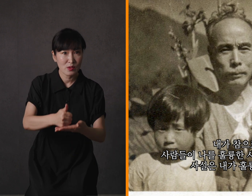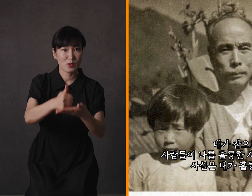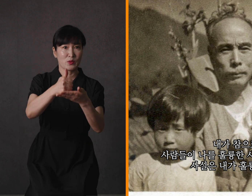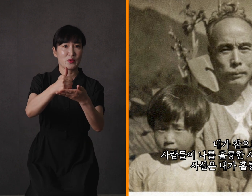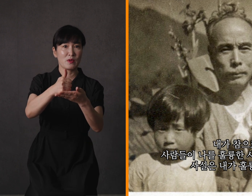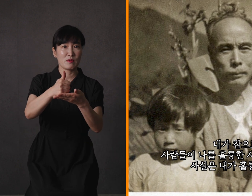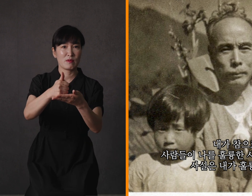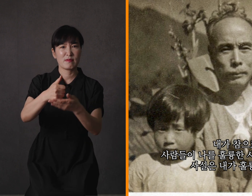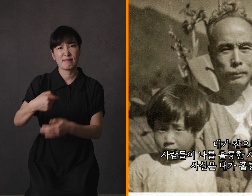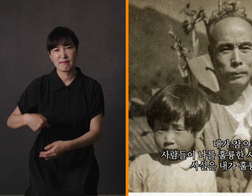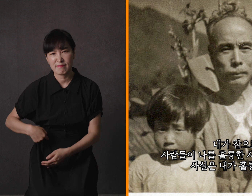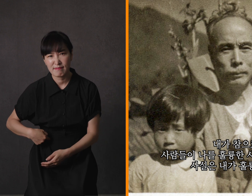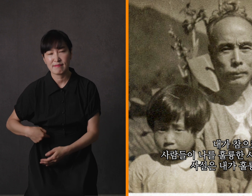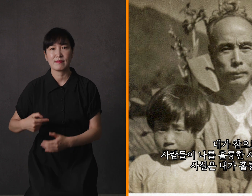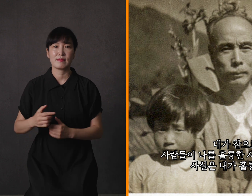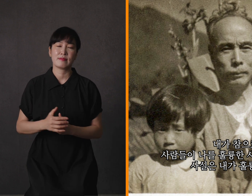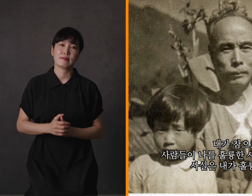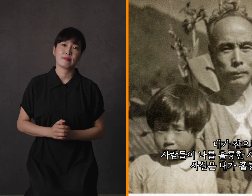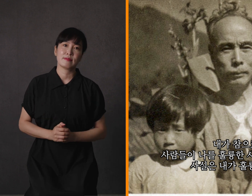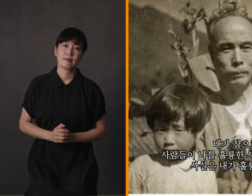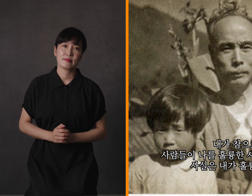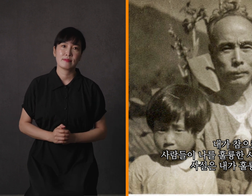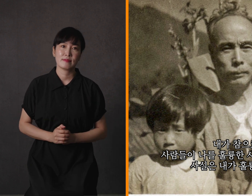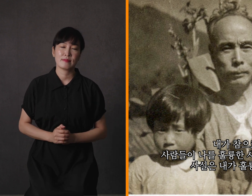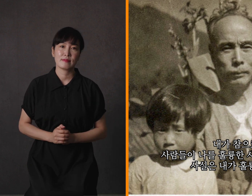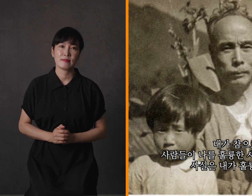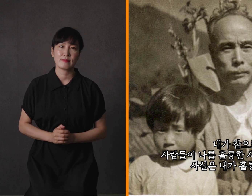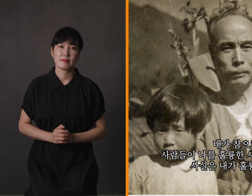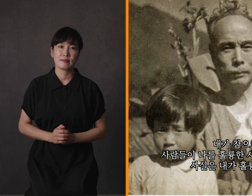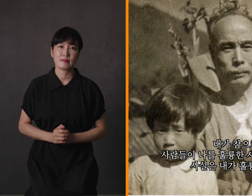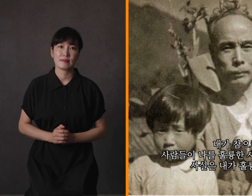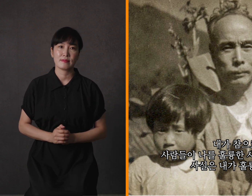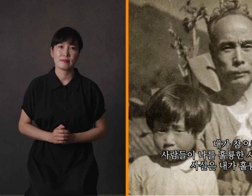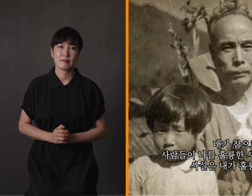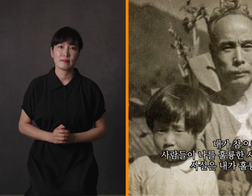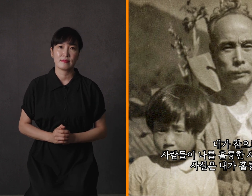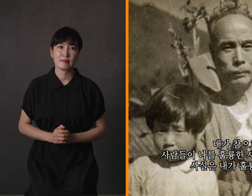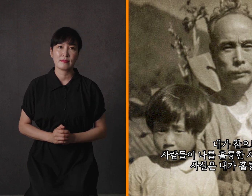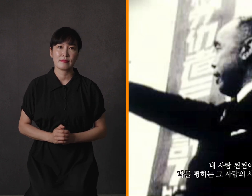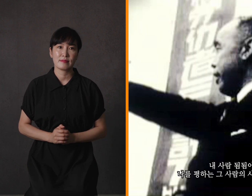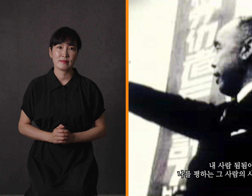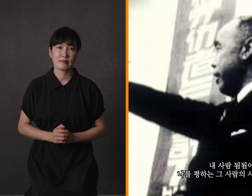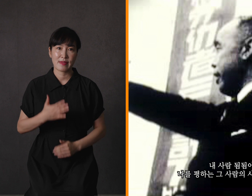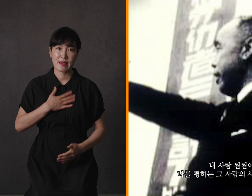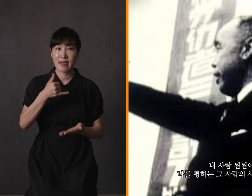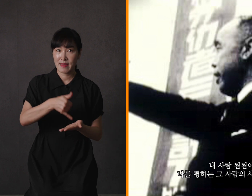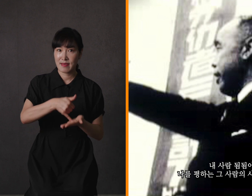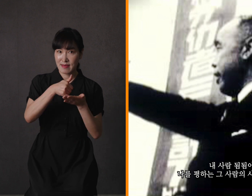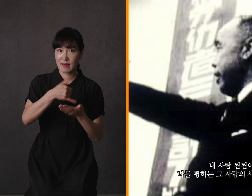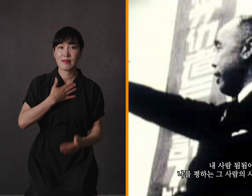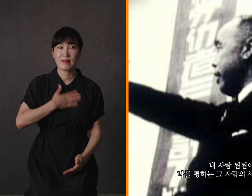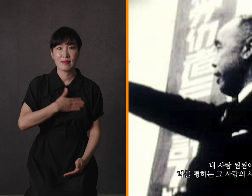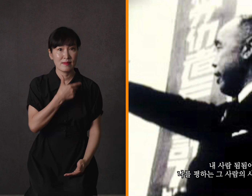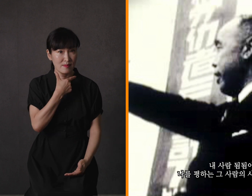사람들이 나를 훌륭한 사람이라고 찬양할지라도 사실은 내가 훌륭한 사람이 아닌 것이다.